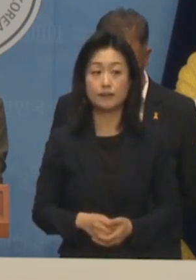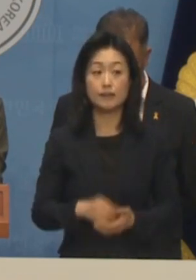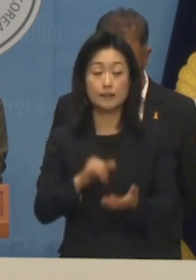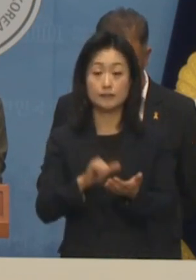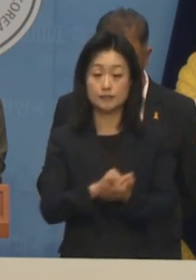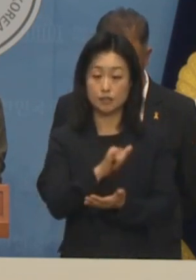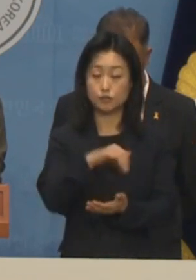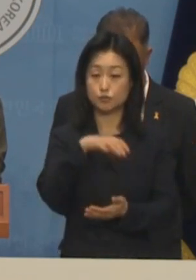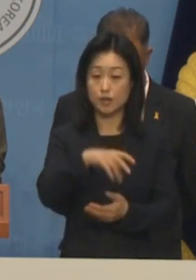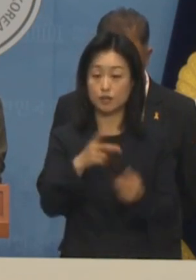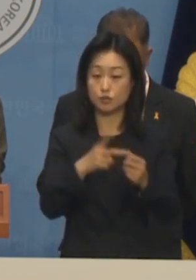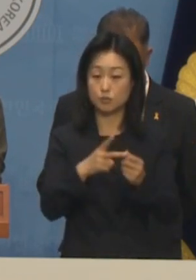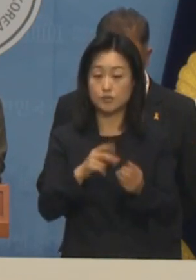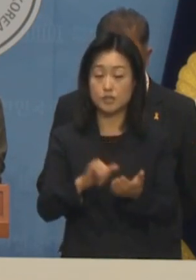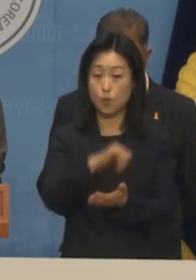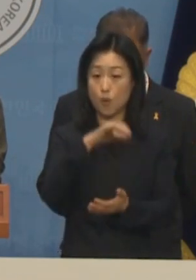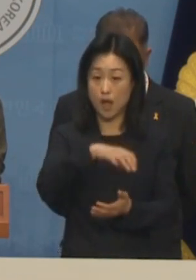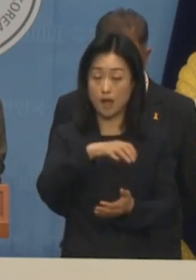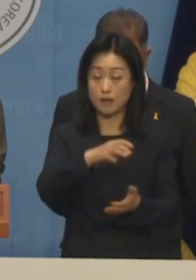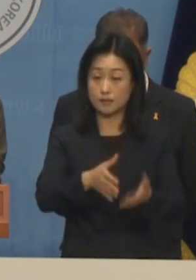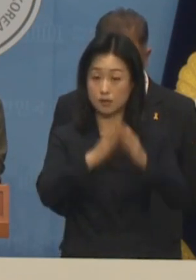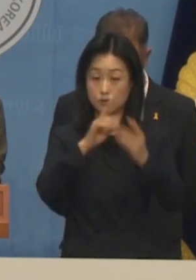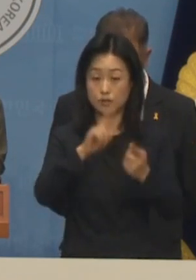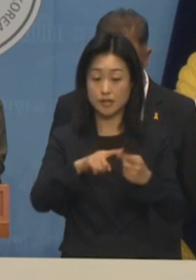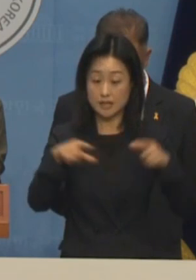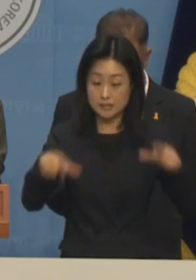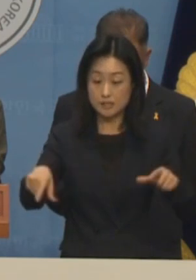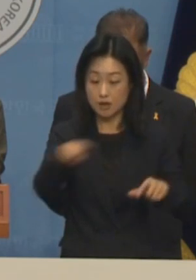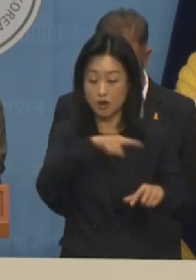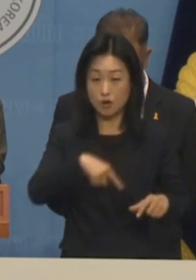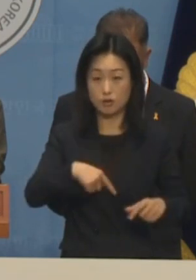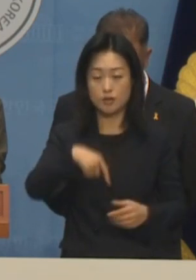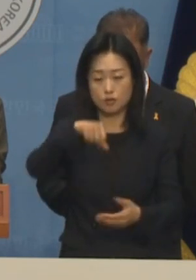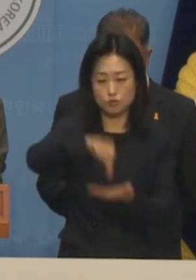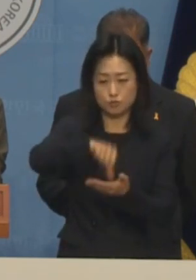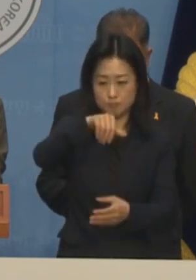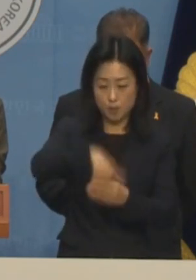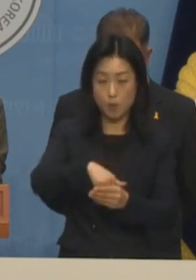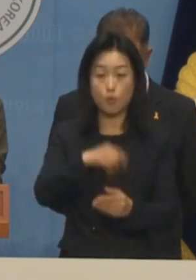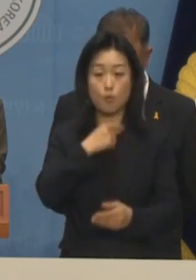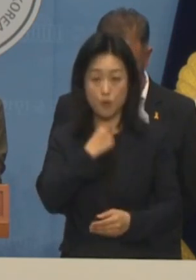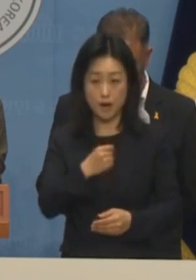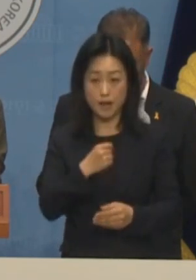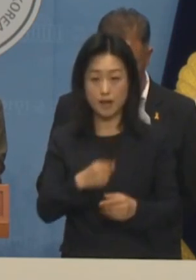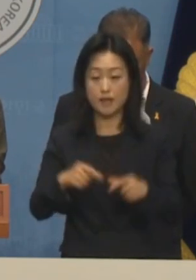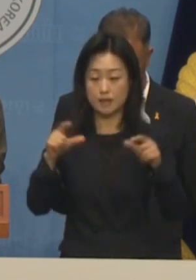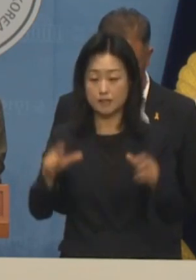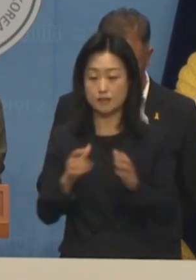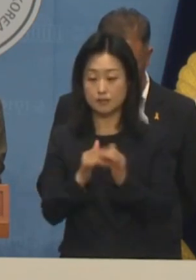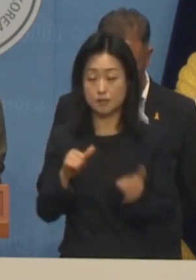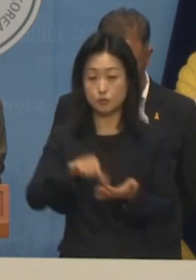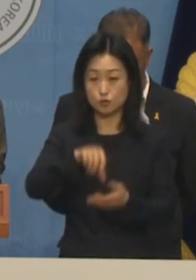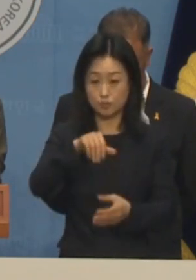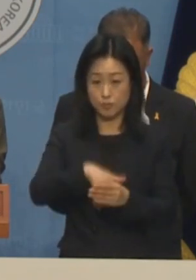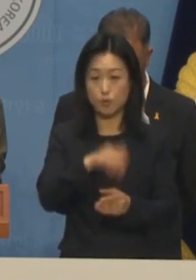제주 제2공항 건설 여부를 제주 도민이 결정할 수 있도록 주민투표를 수용하라.